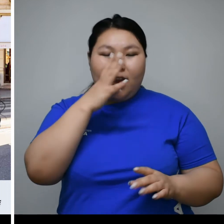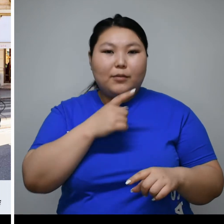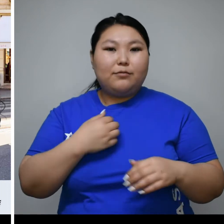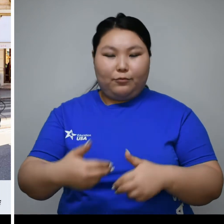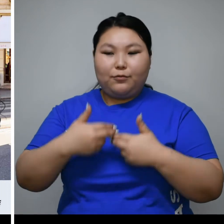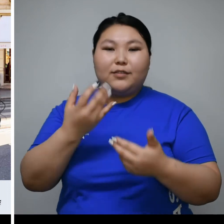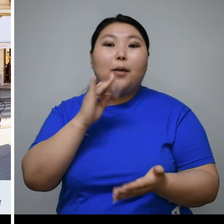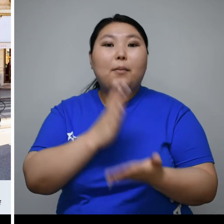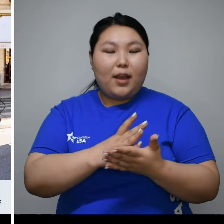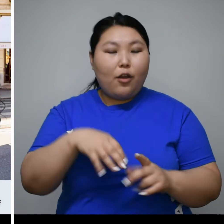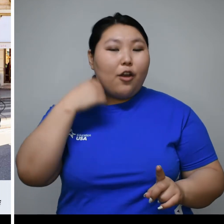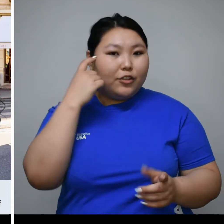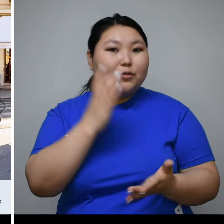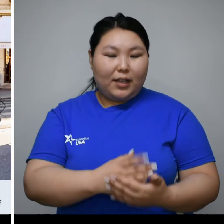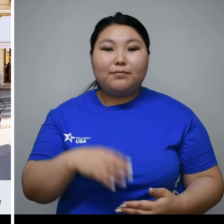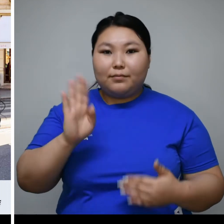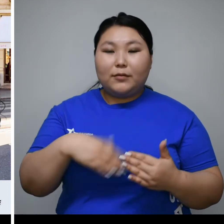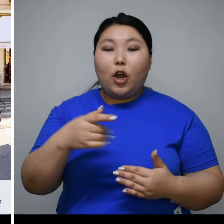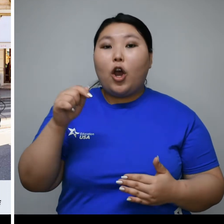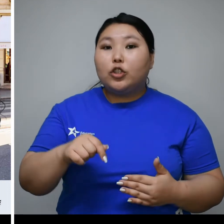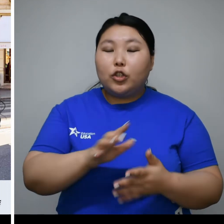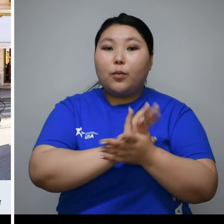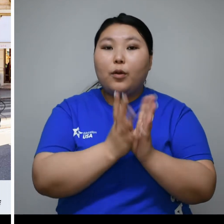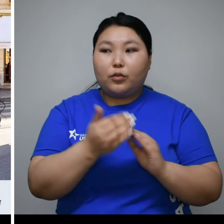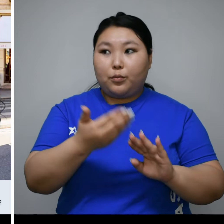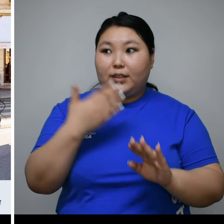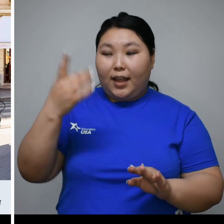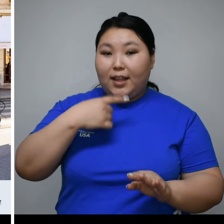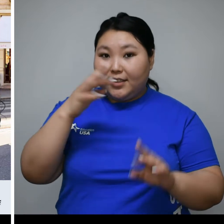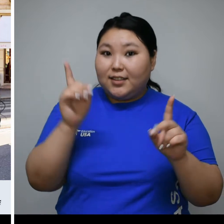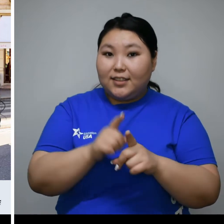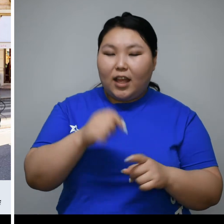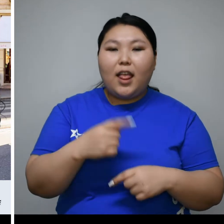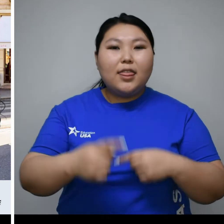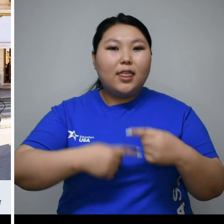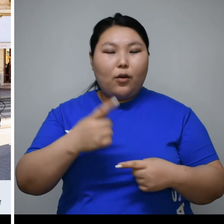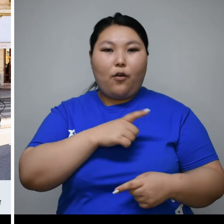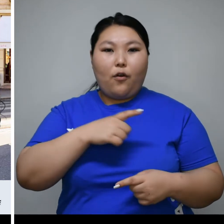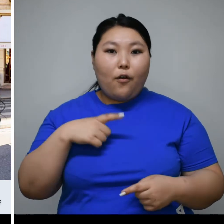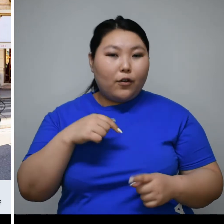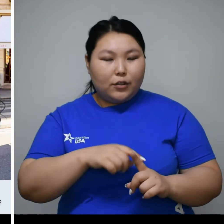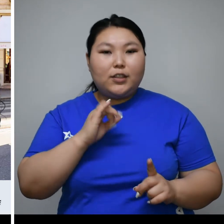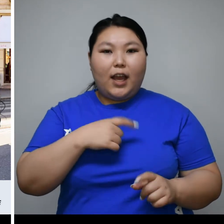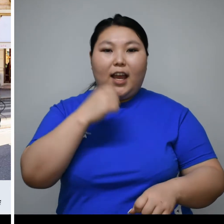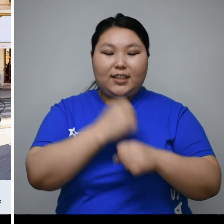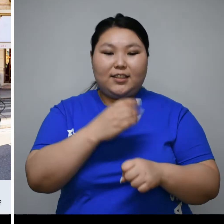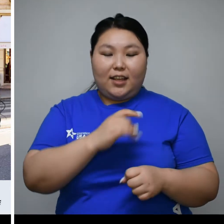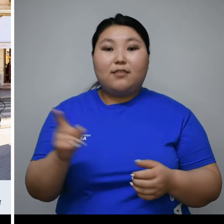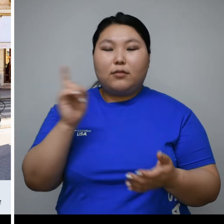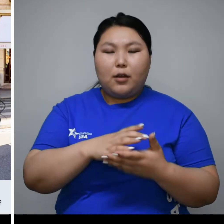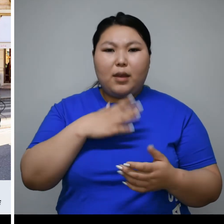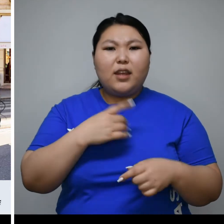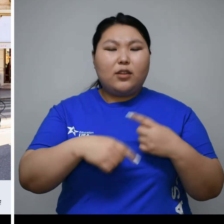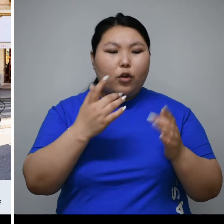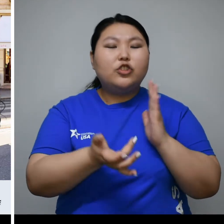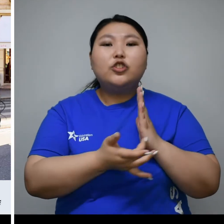их тустай байгаа гэж би ойлгож байгаа. Тэгээд одоо болохоор яг таны хэлсэнчлэн одоо илүү өөрөө нөгөө яг ажил дээр